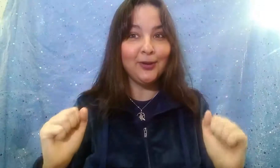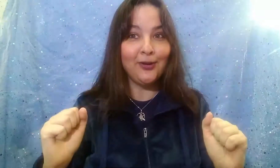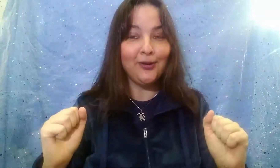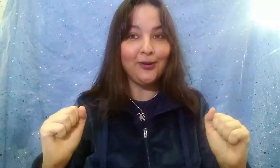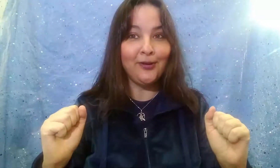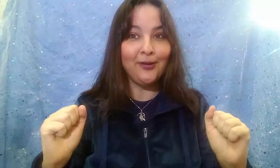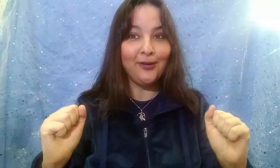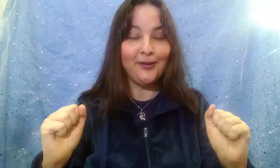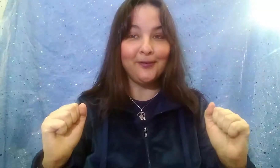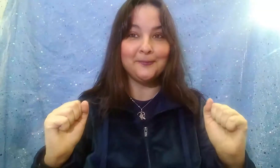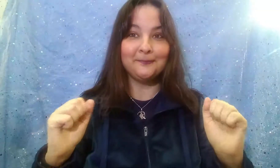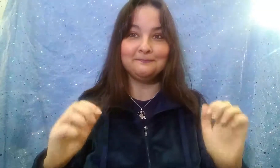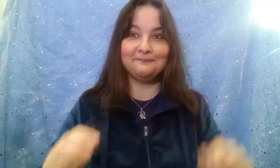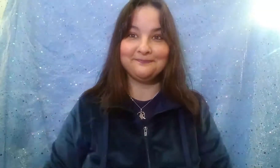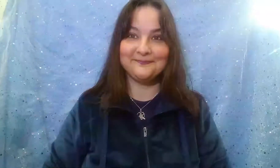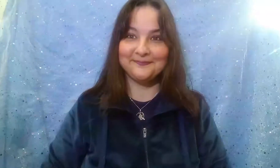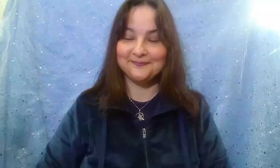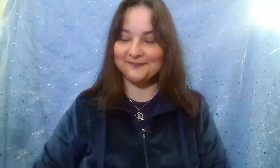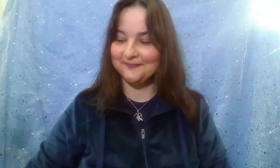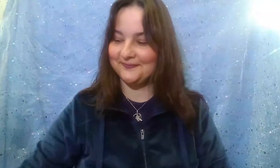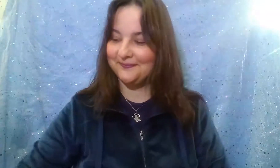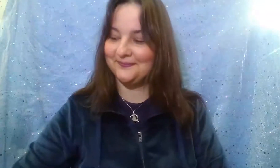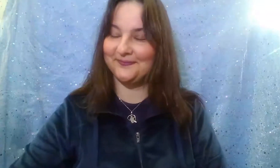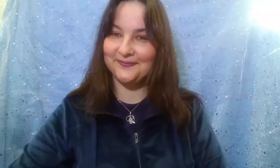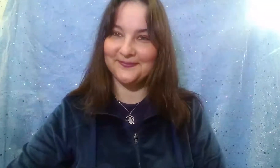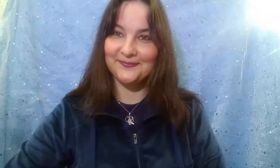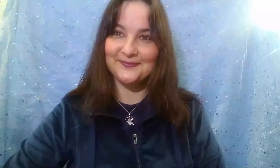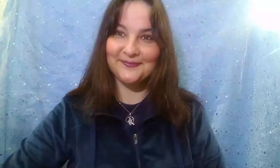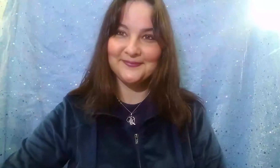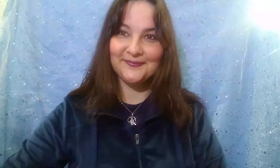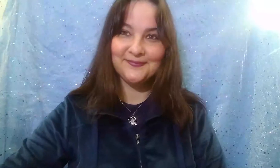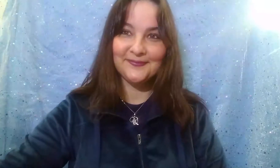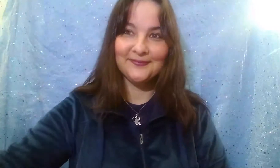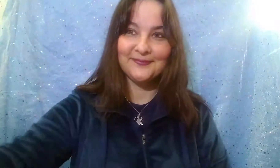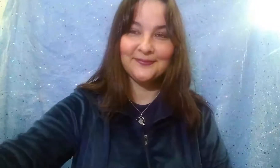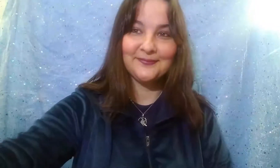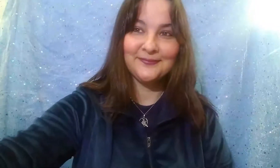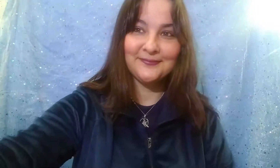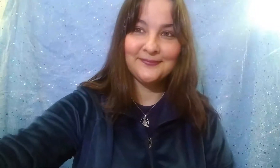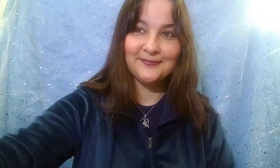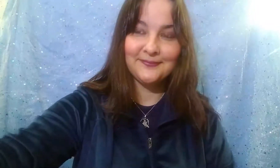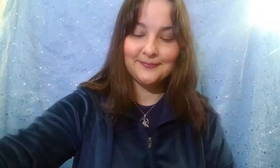Lófilo branco caiu no Tchau. Tchau. Tchau. Tchau. Tchau. Tchau.